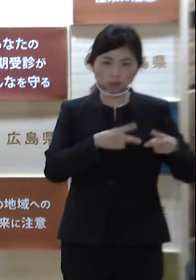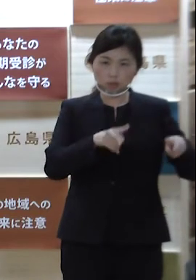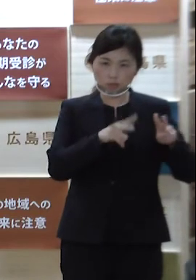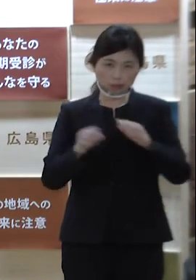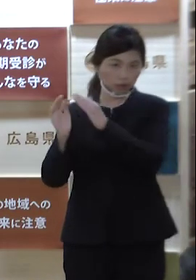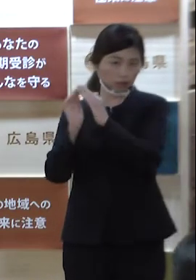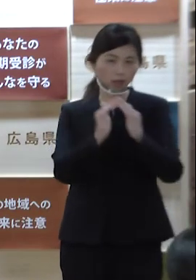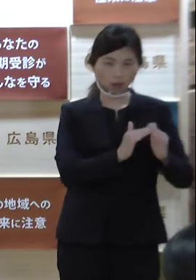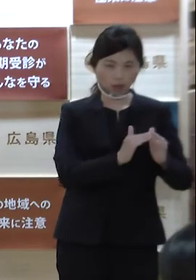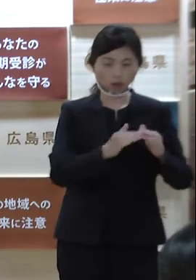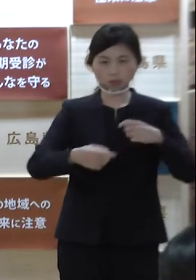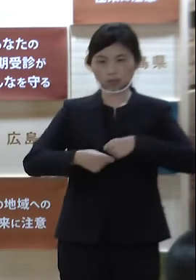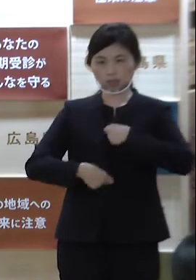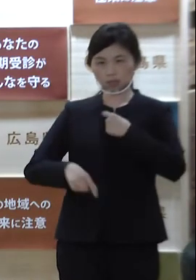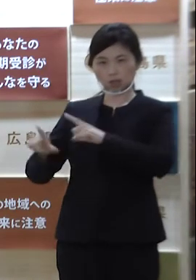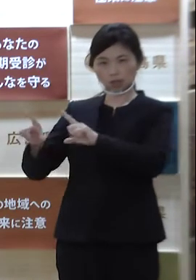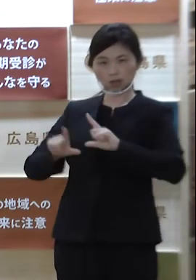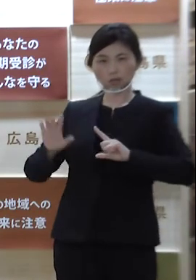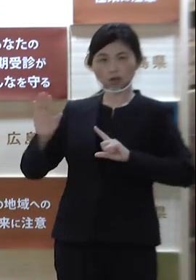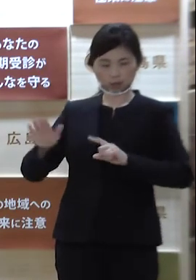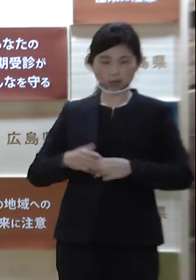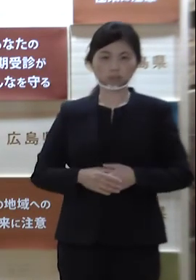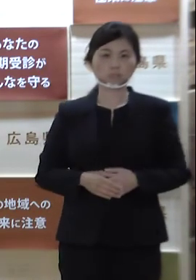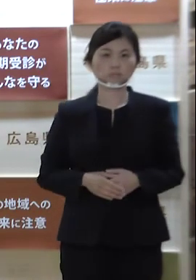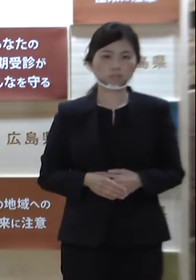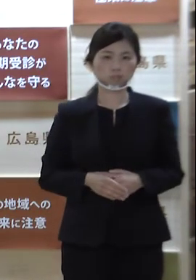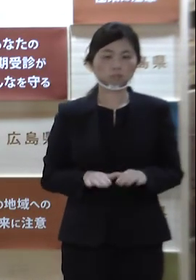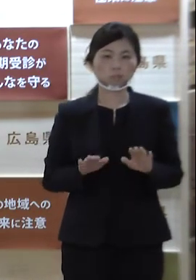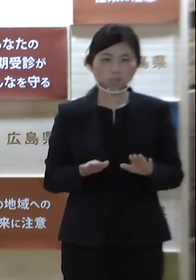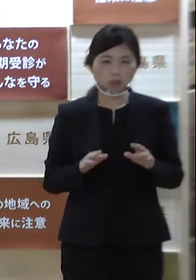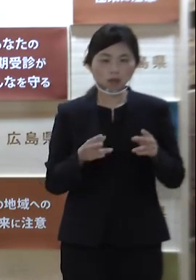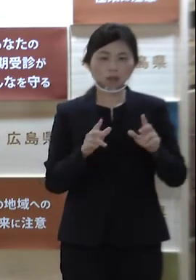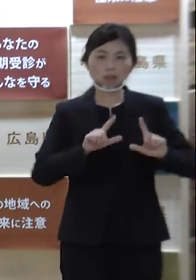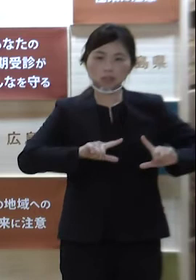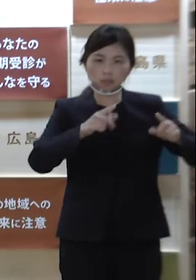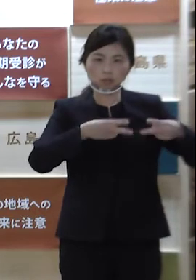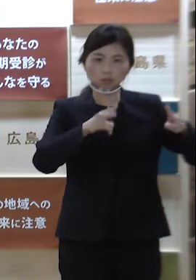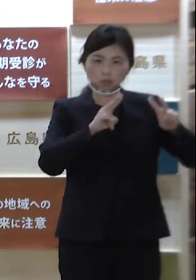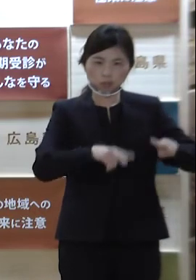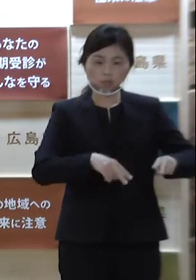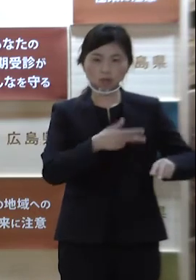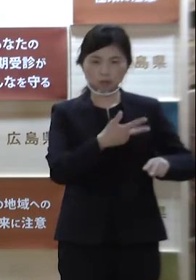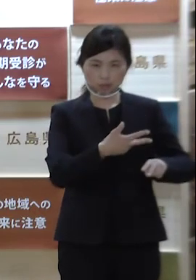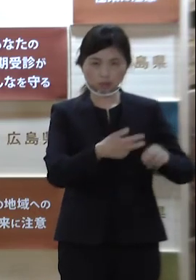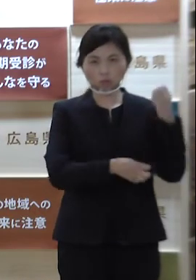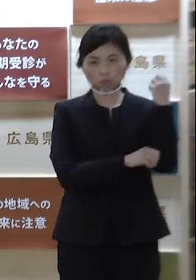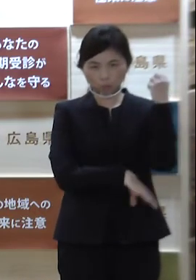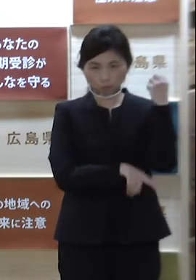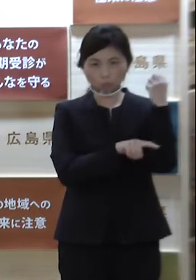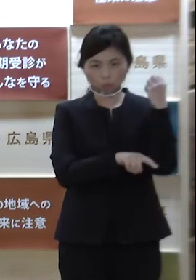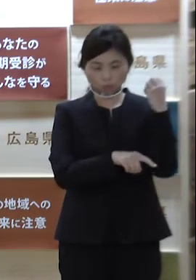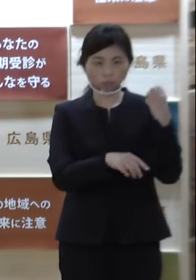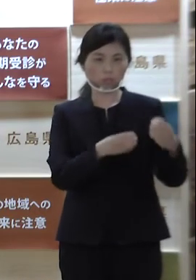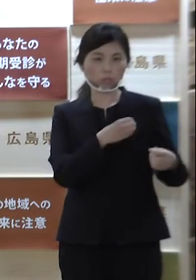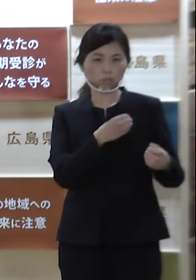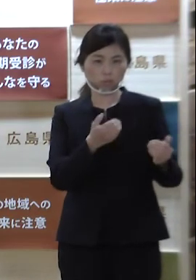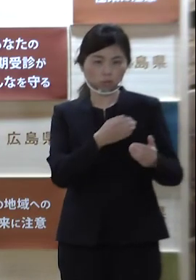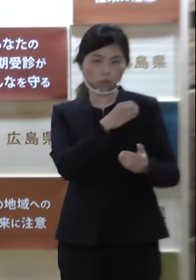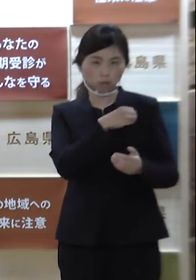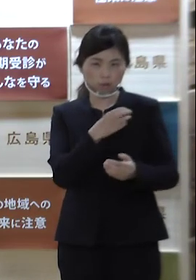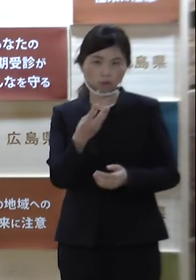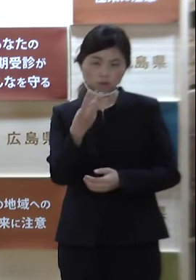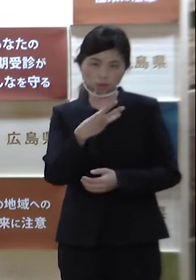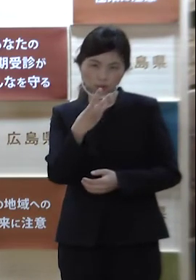ました。同社では現在東広島市を拠点にされておりまして、3300人を超える従業員